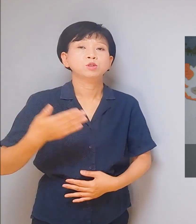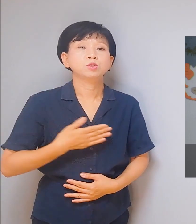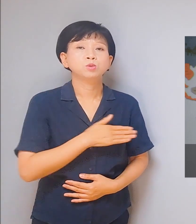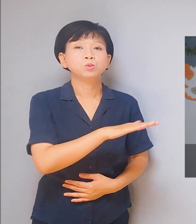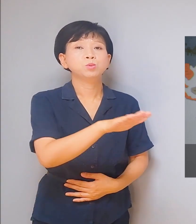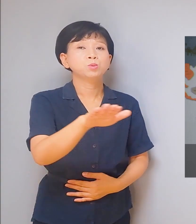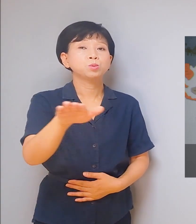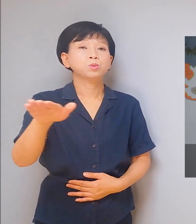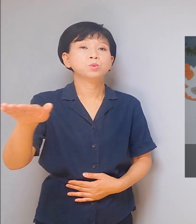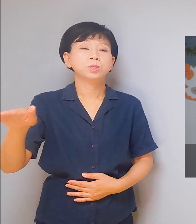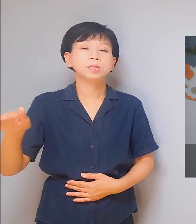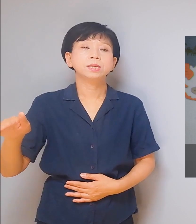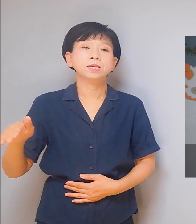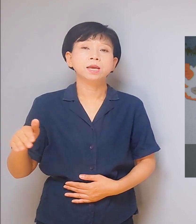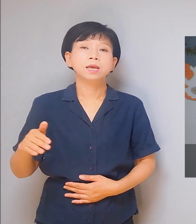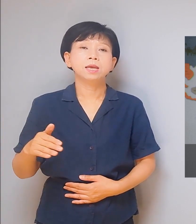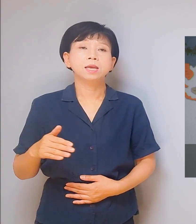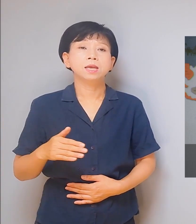하나님은